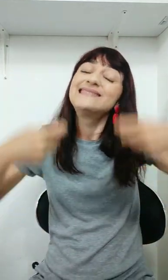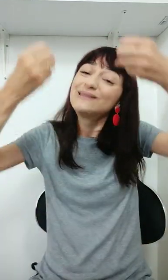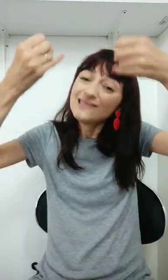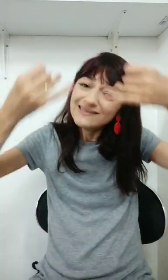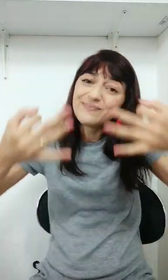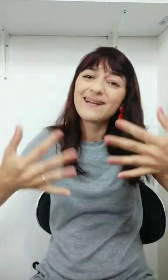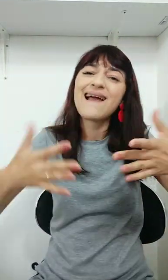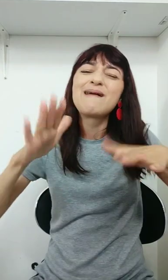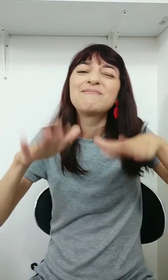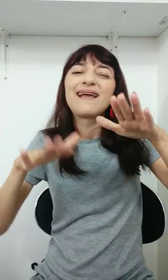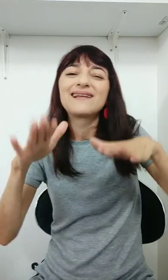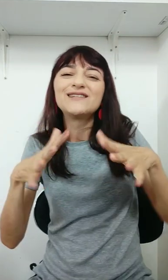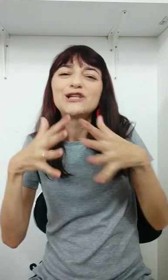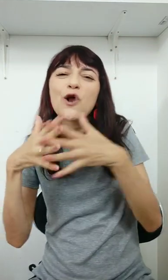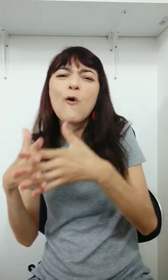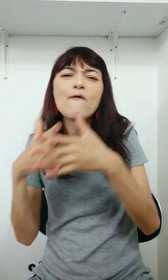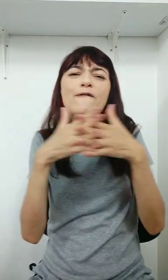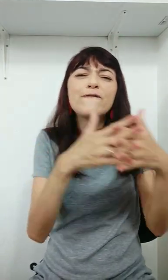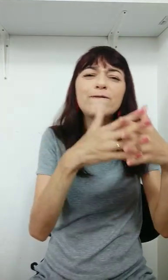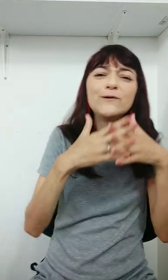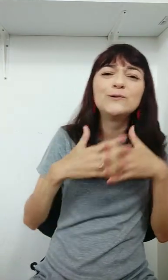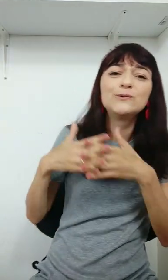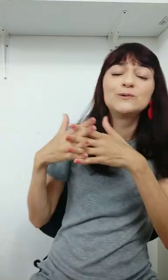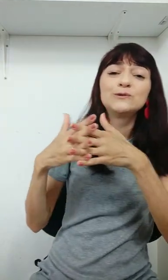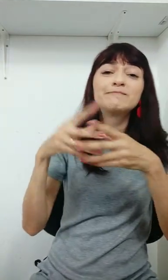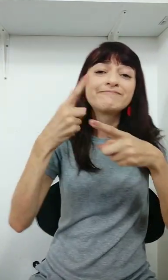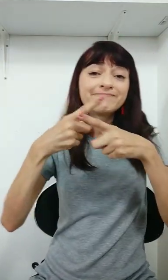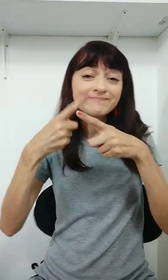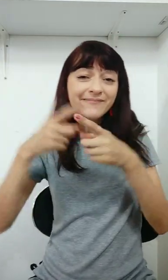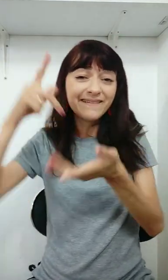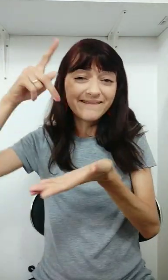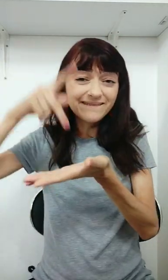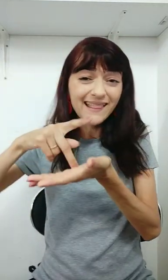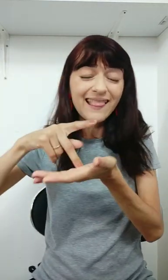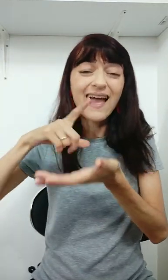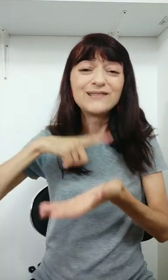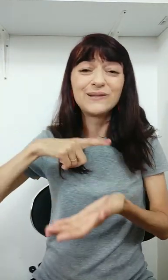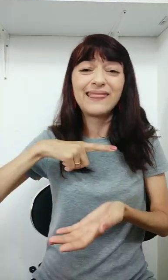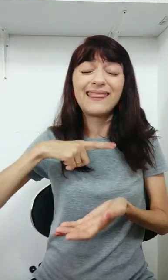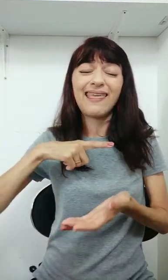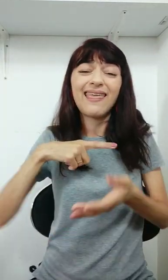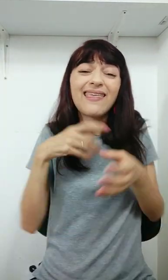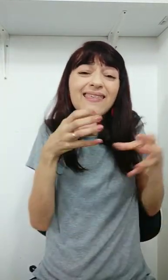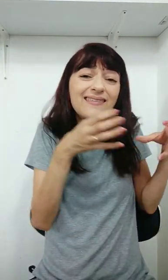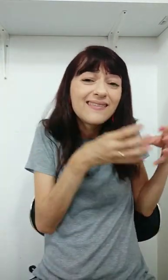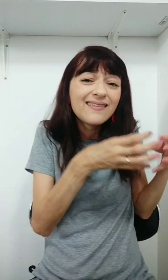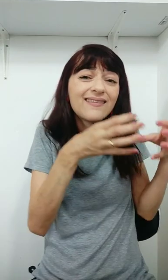é cultural, tá bom? Às vezes as pessoas se confundem um pouco a respeito disso. Na verdade, a gente tem